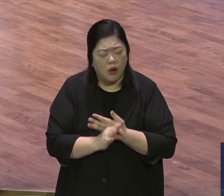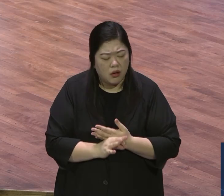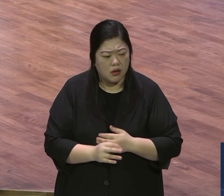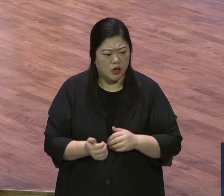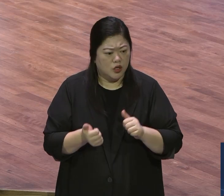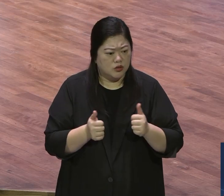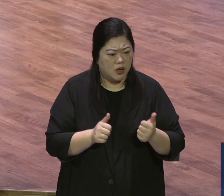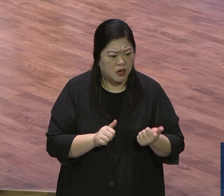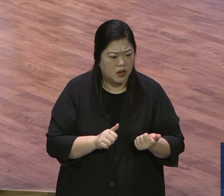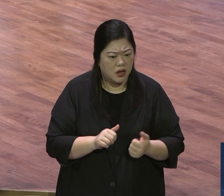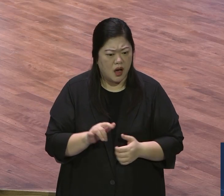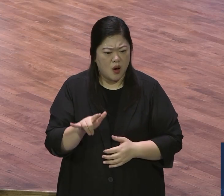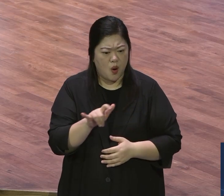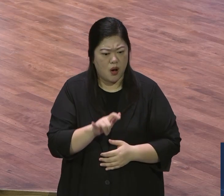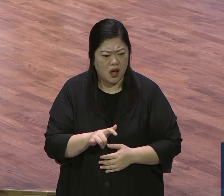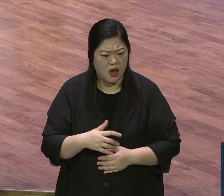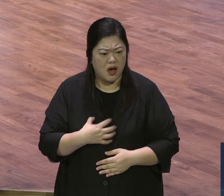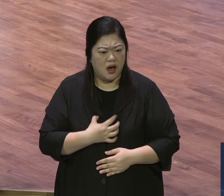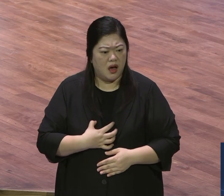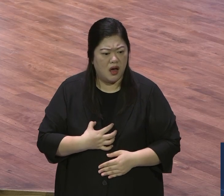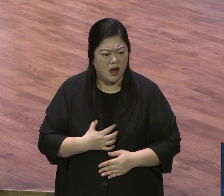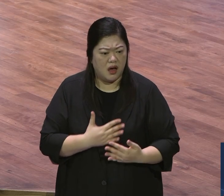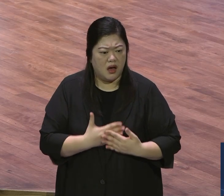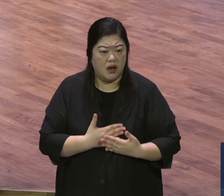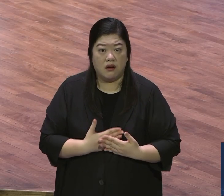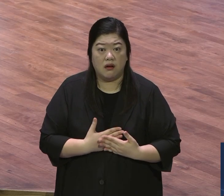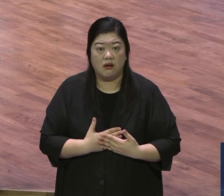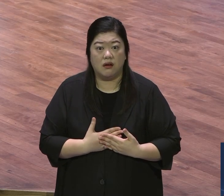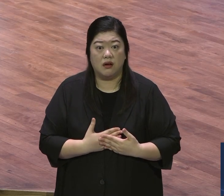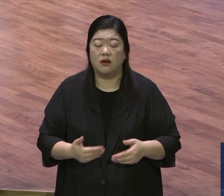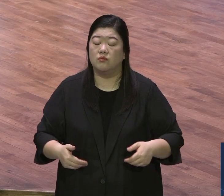그것이 우리를 얽멸 수 없어요 기뻄으로 하는 거예요 우리는